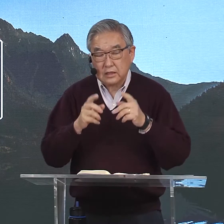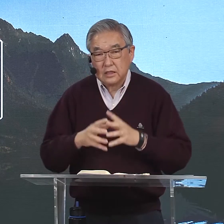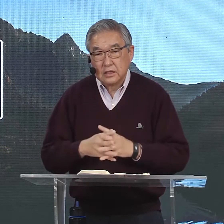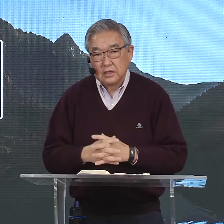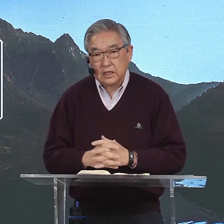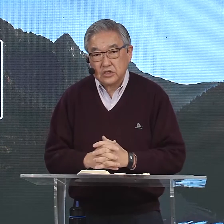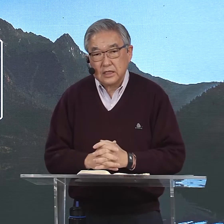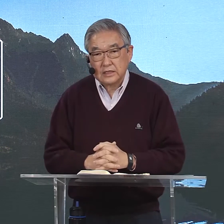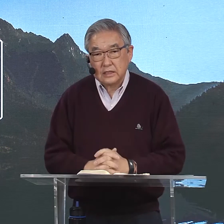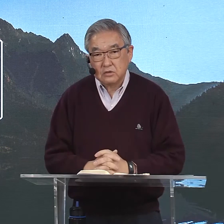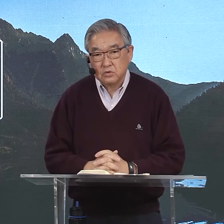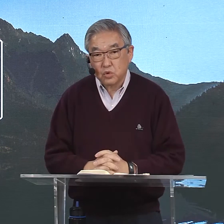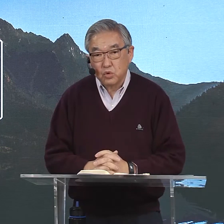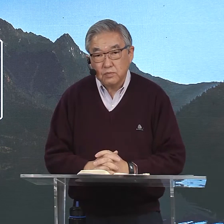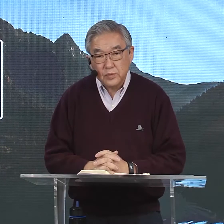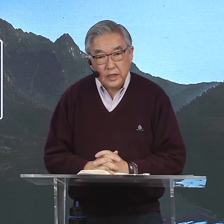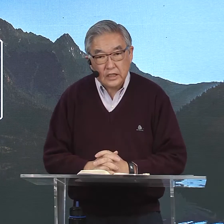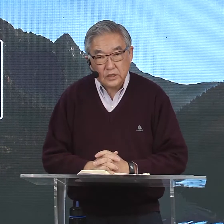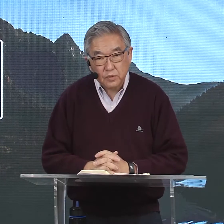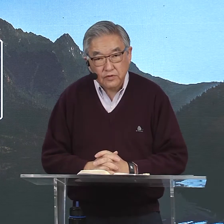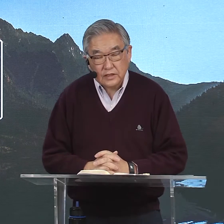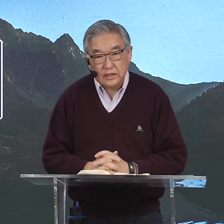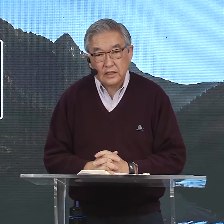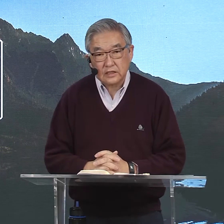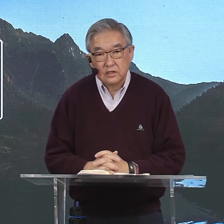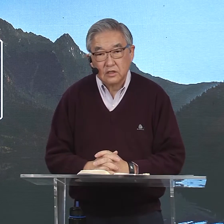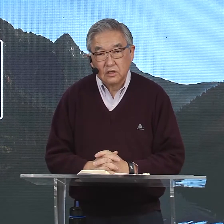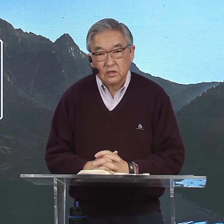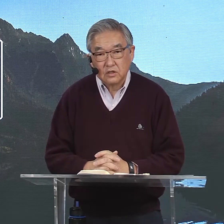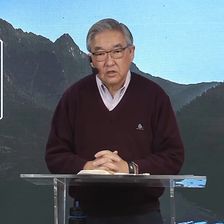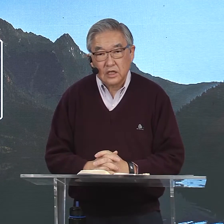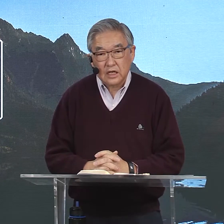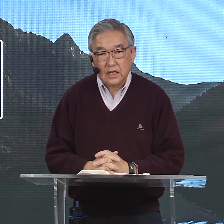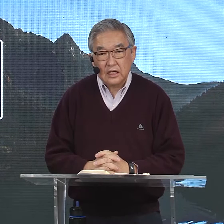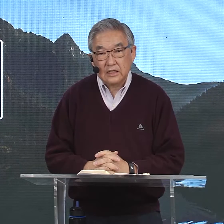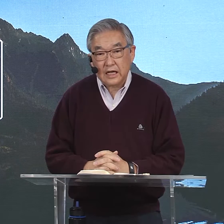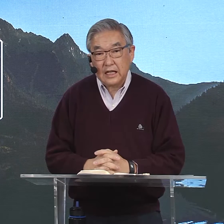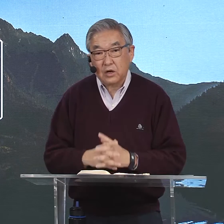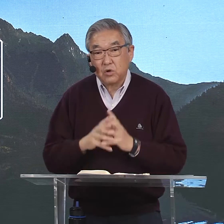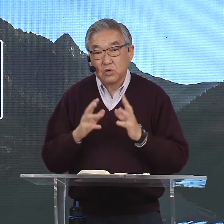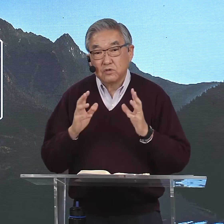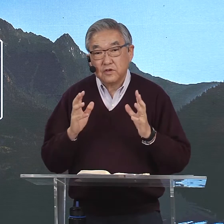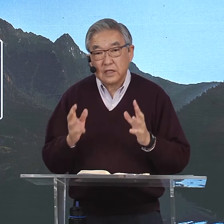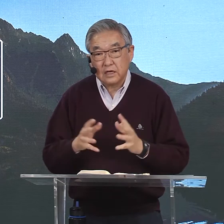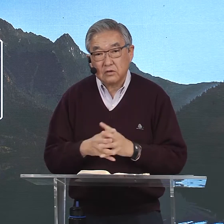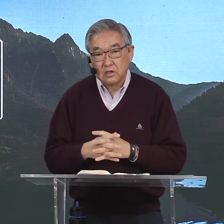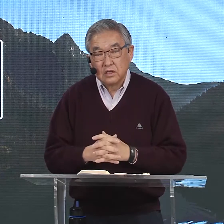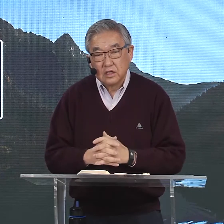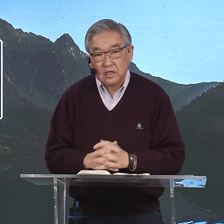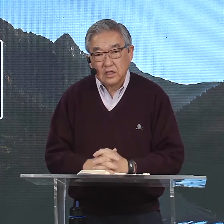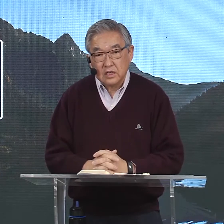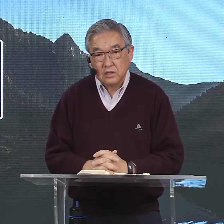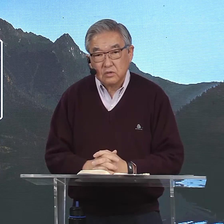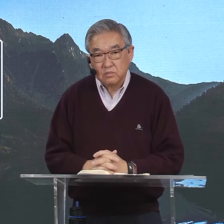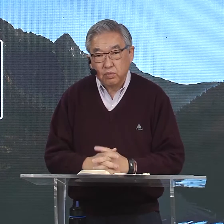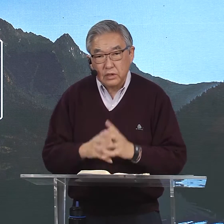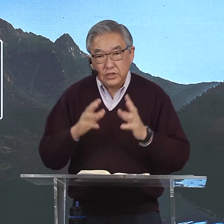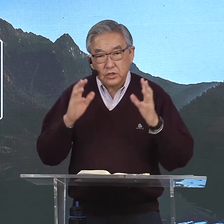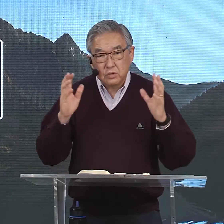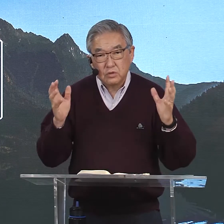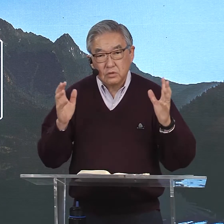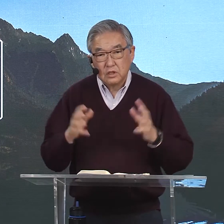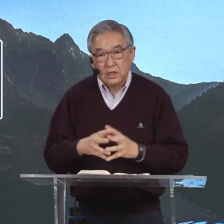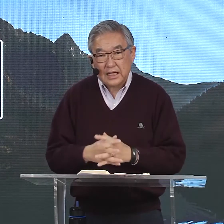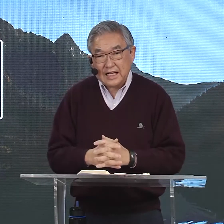aponta na direção do cumprimento das profecias daquele daquele acordo final que